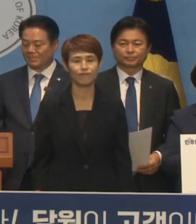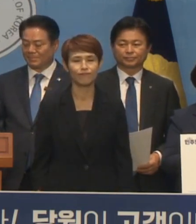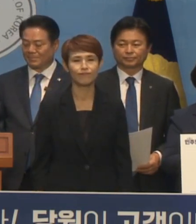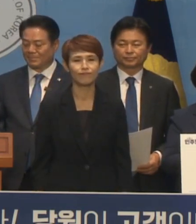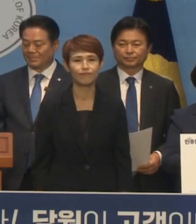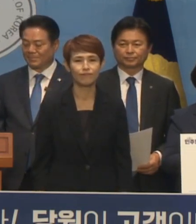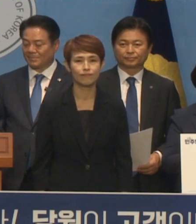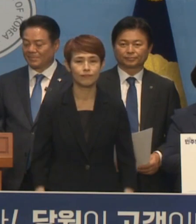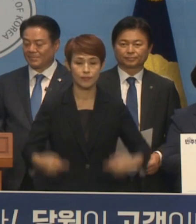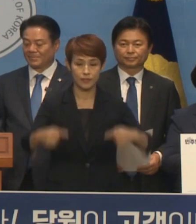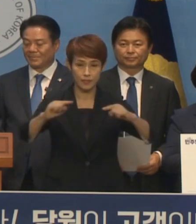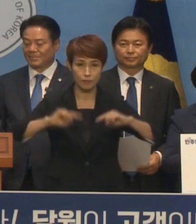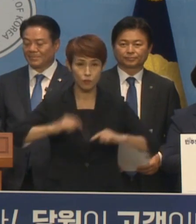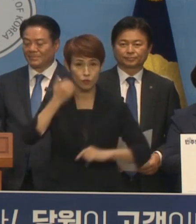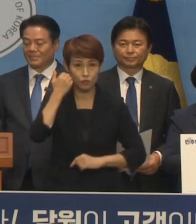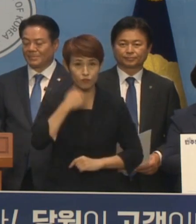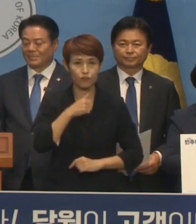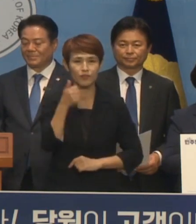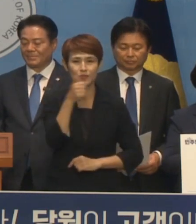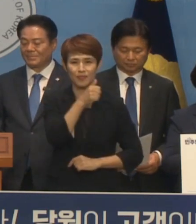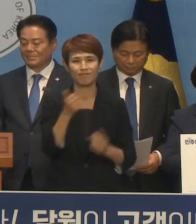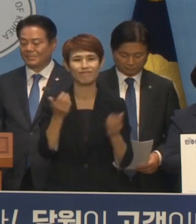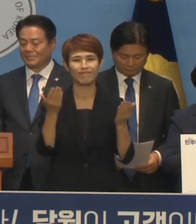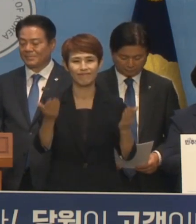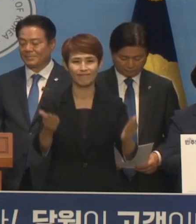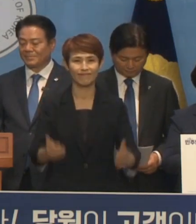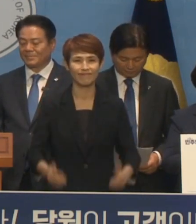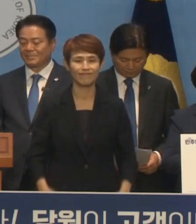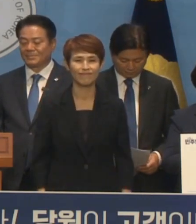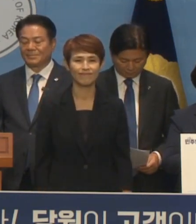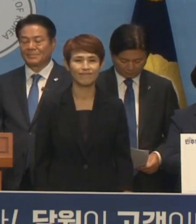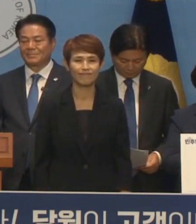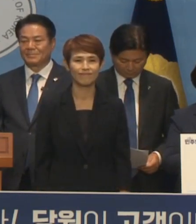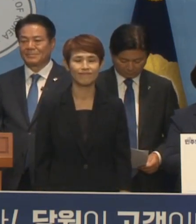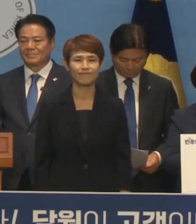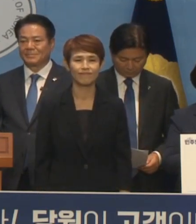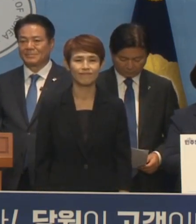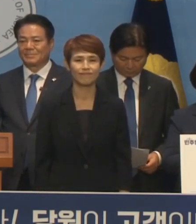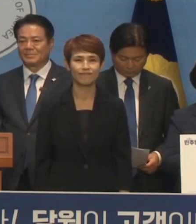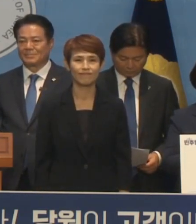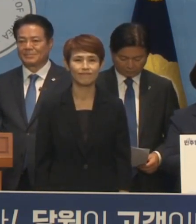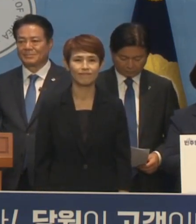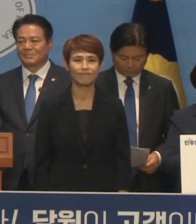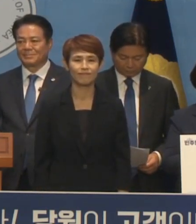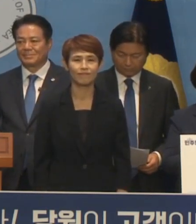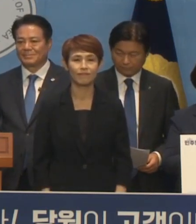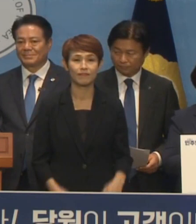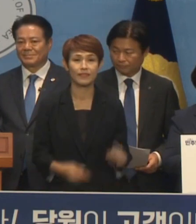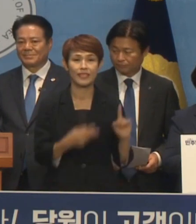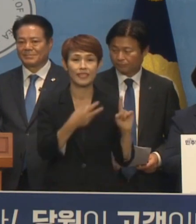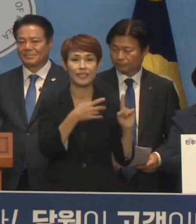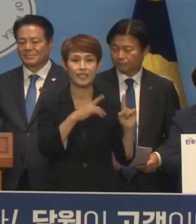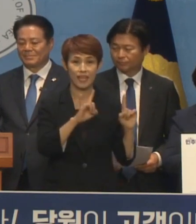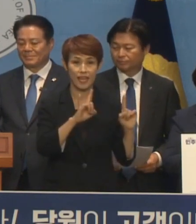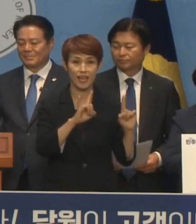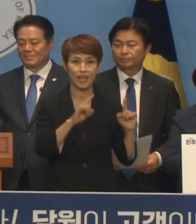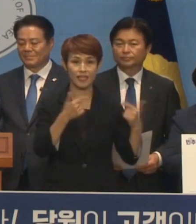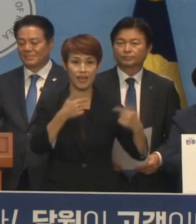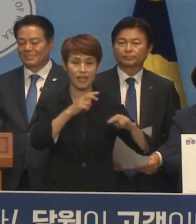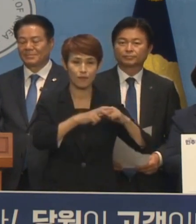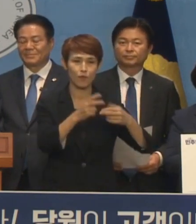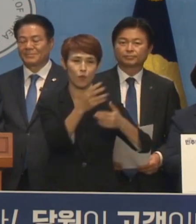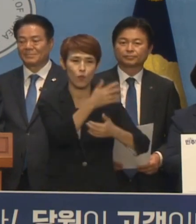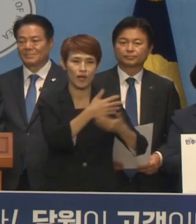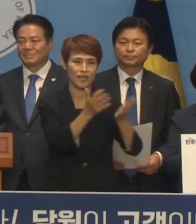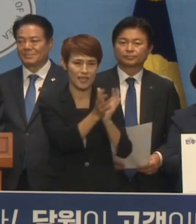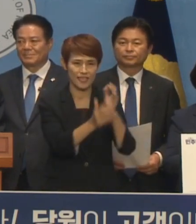앞서서 참석하신 분들을 잠깐 소개하도록 하겠습니다. KDLC 일대 그 상임회장을 지내신